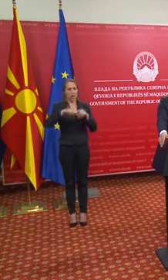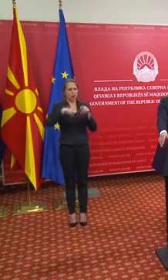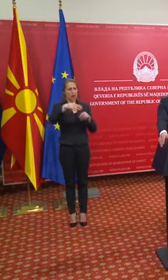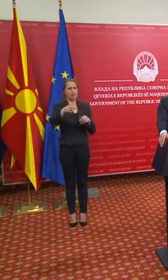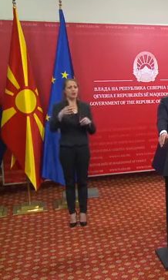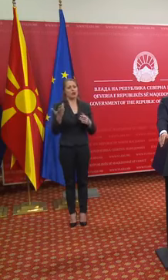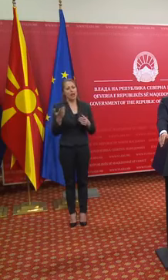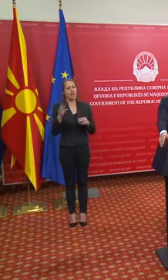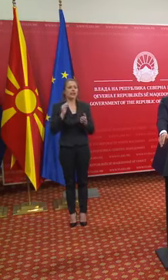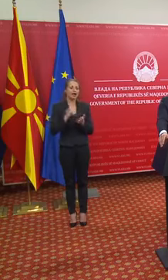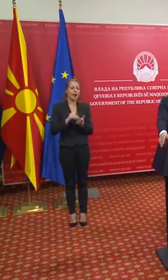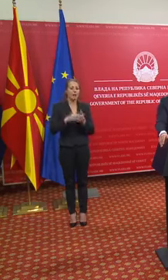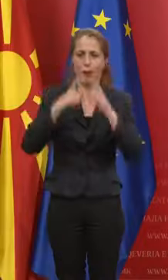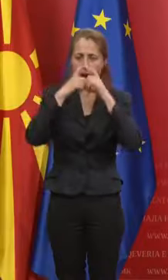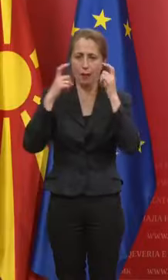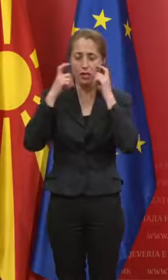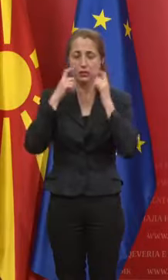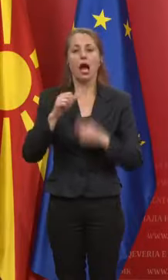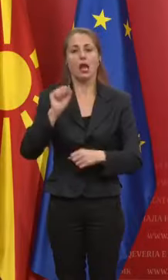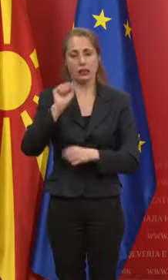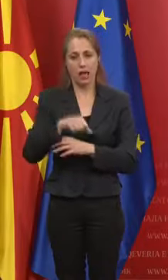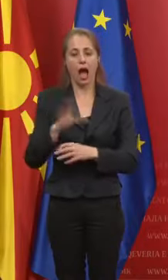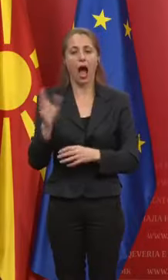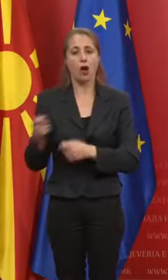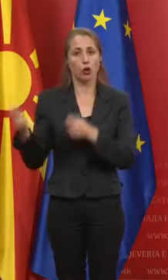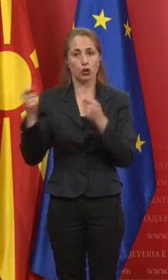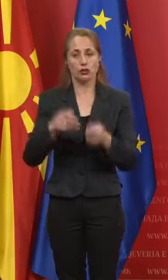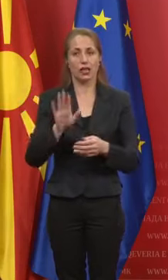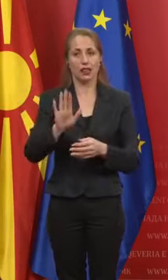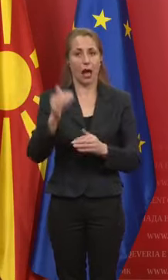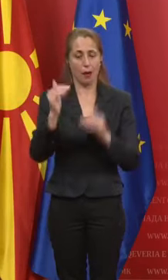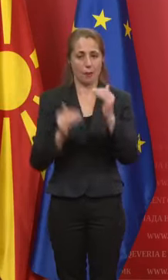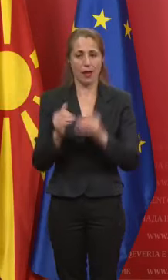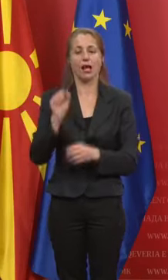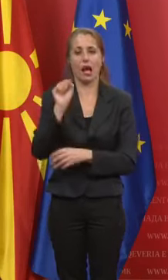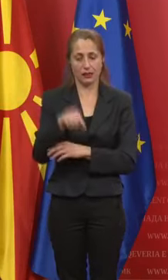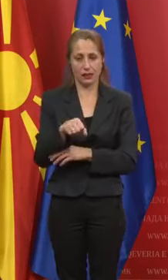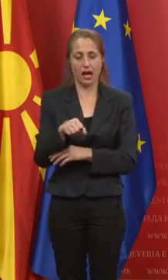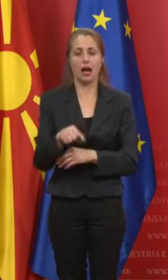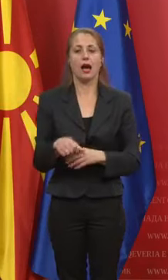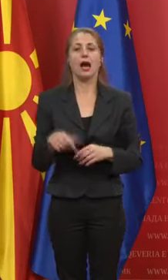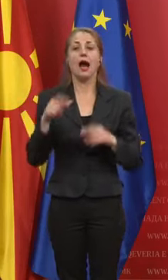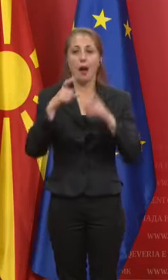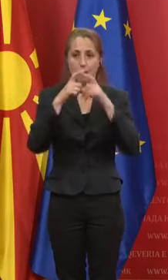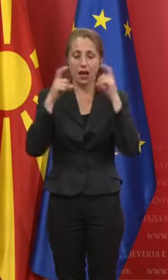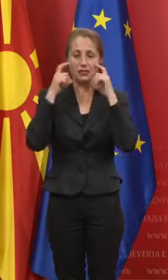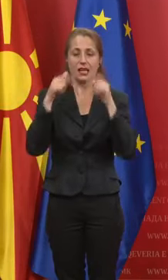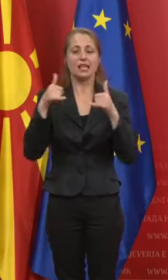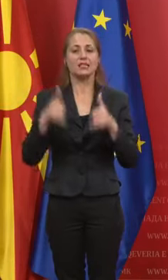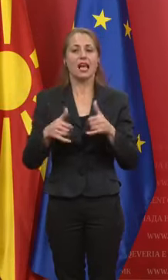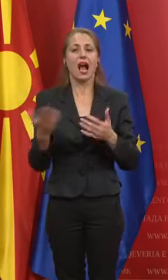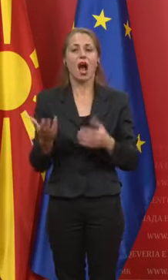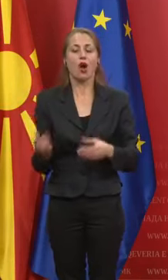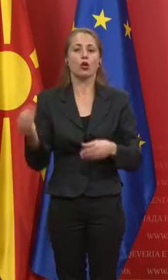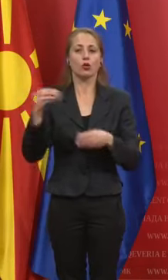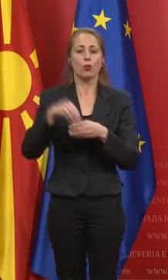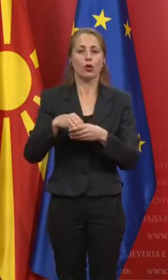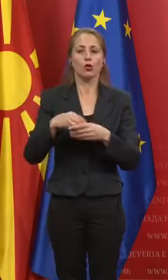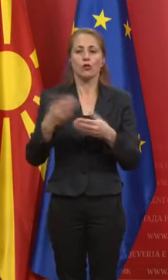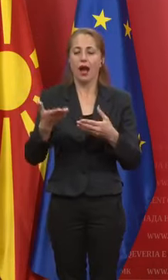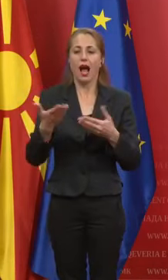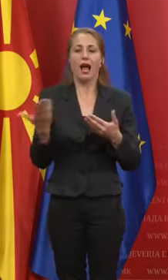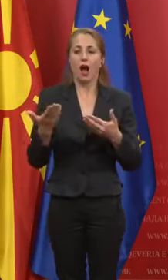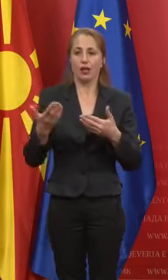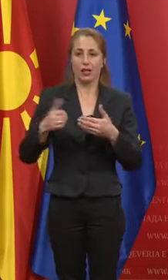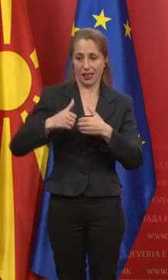отворено? Да, ако биде донесена таа мерка, да. Заради тоа што е сега маската како дополнување на дистанцата,